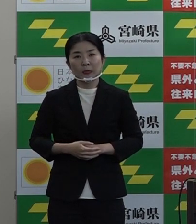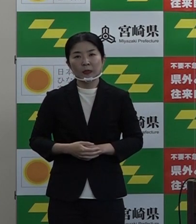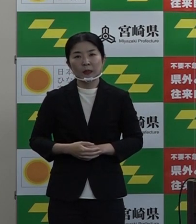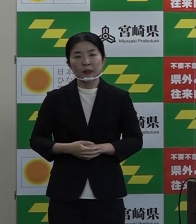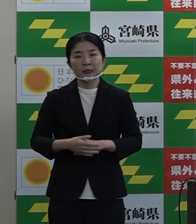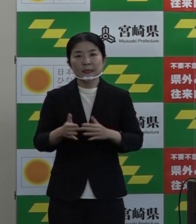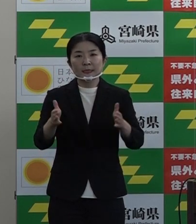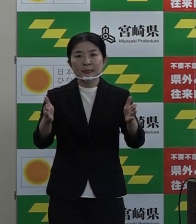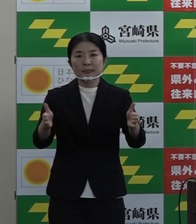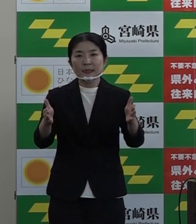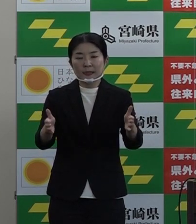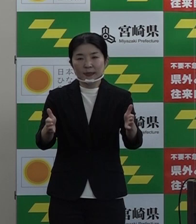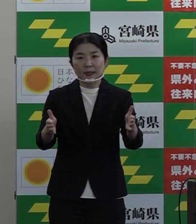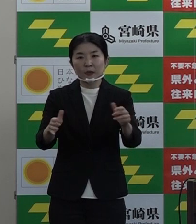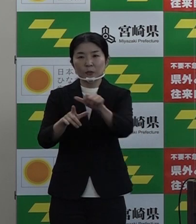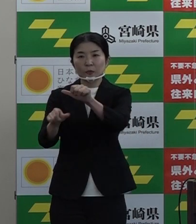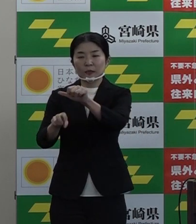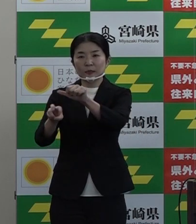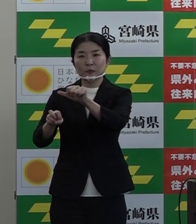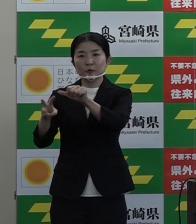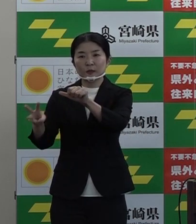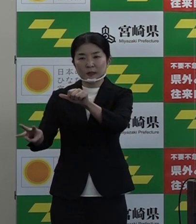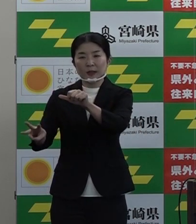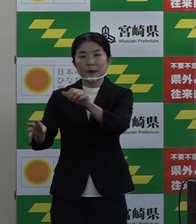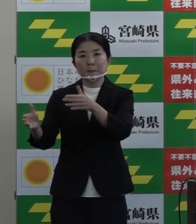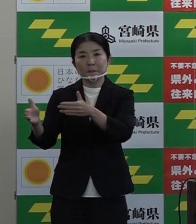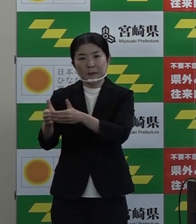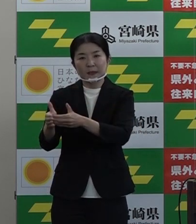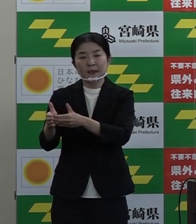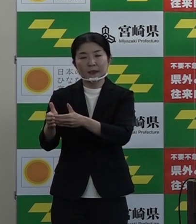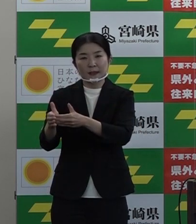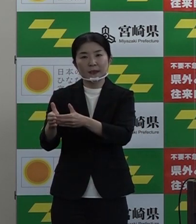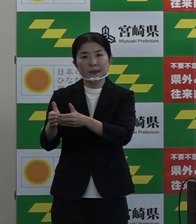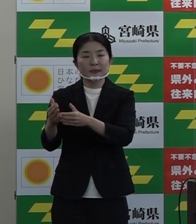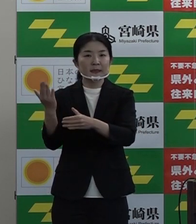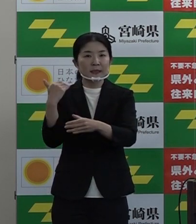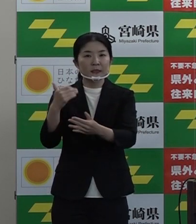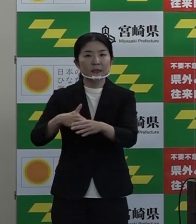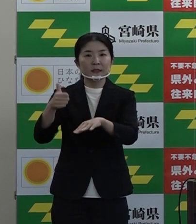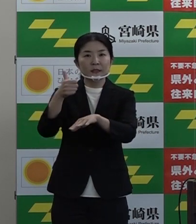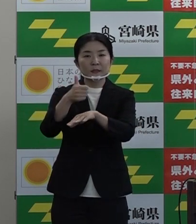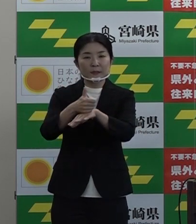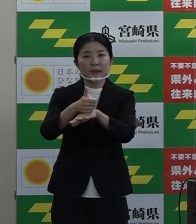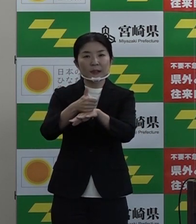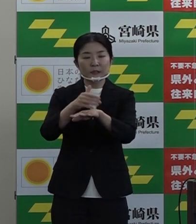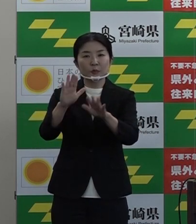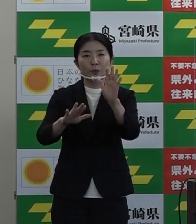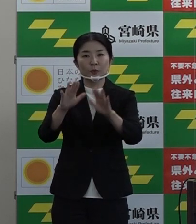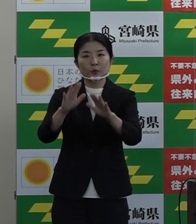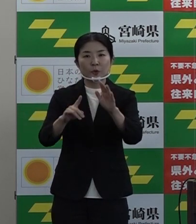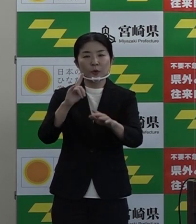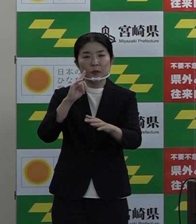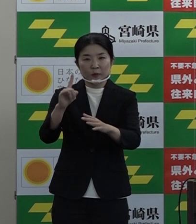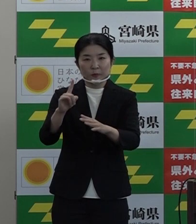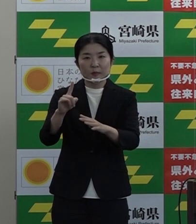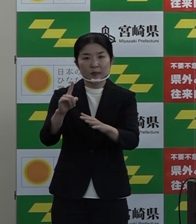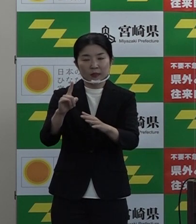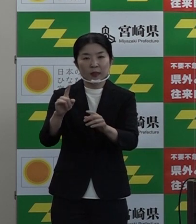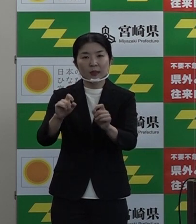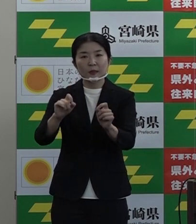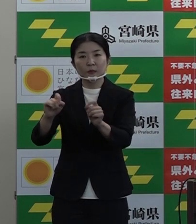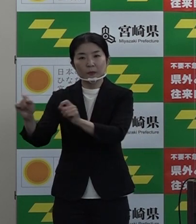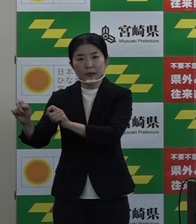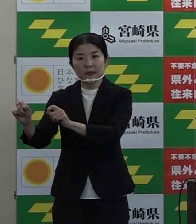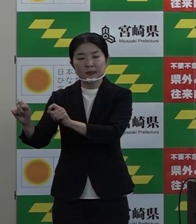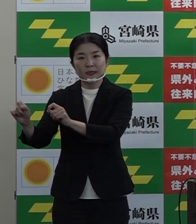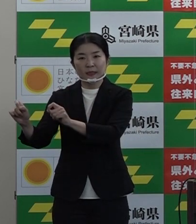期間が23日までということですけれども、先ほど知事、状況を見て場合によっては延長することもありうる